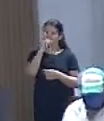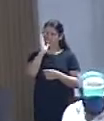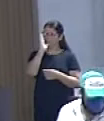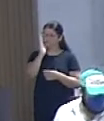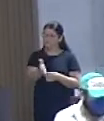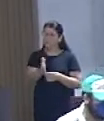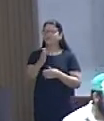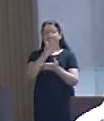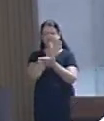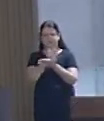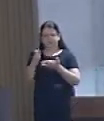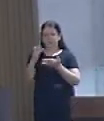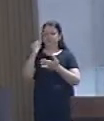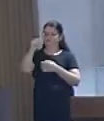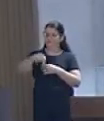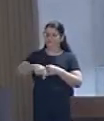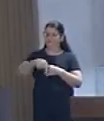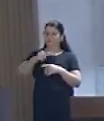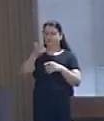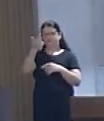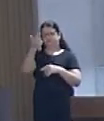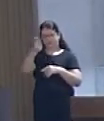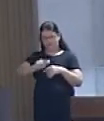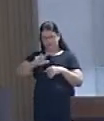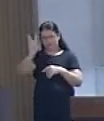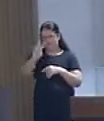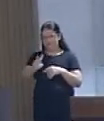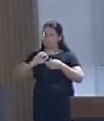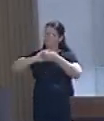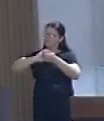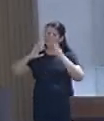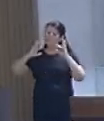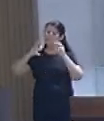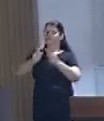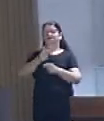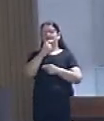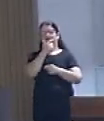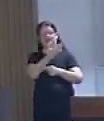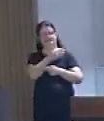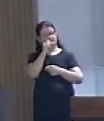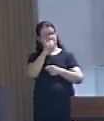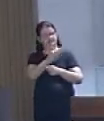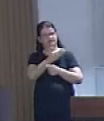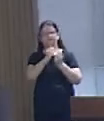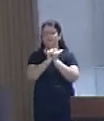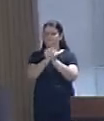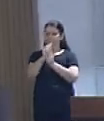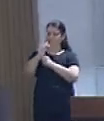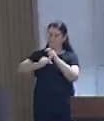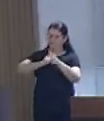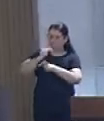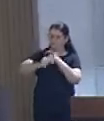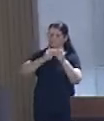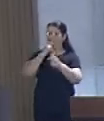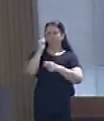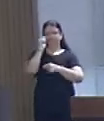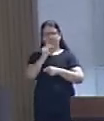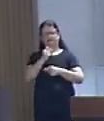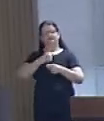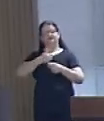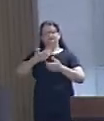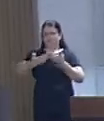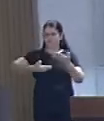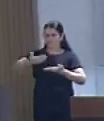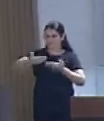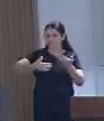Já estava iniciando aqui, mais uma vez, cumprimentar todos os companheiros, companheiras, trabalhadores, trabalhadoras,